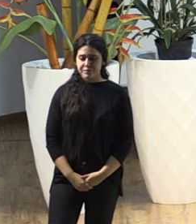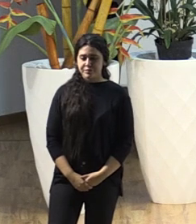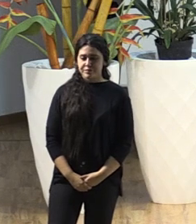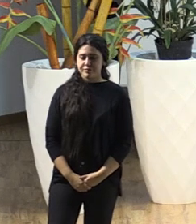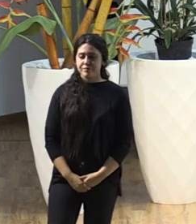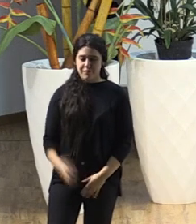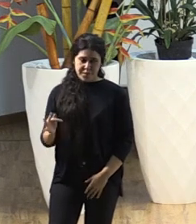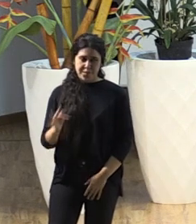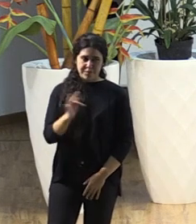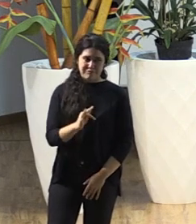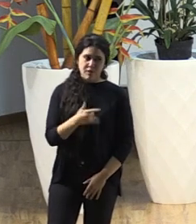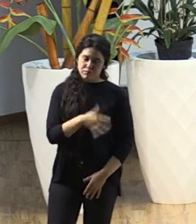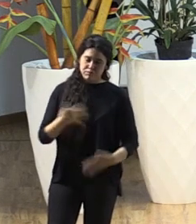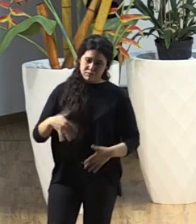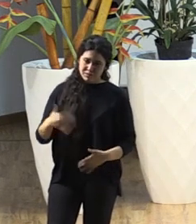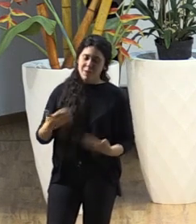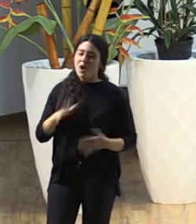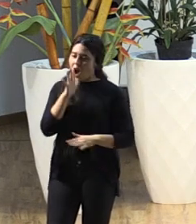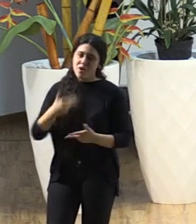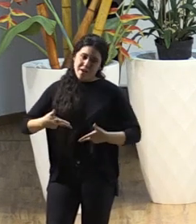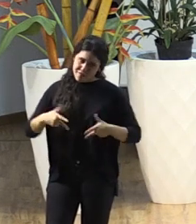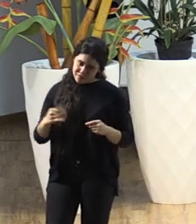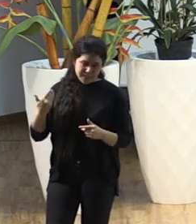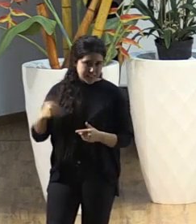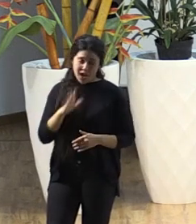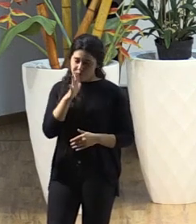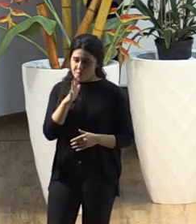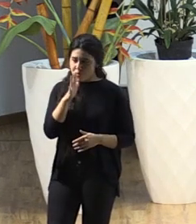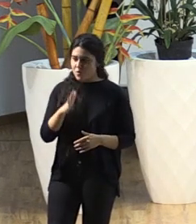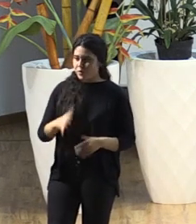Hay tela, pero vamos a ir terminando también para dar la posibilidad de que se incorporen